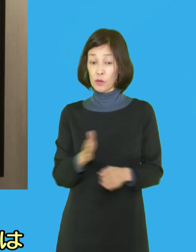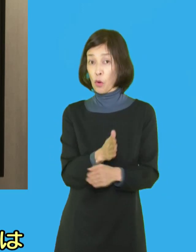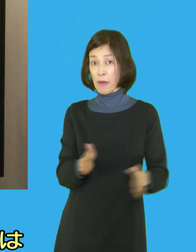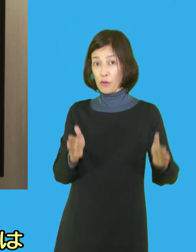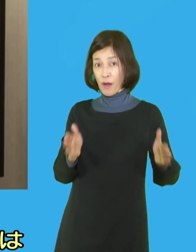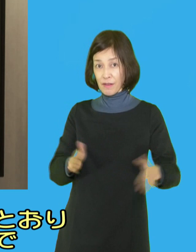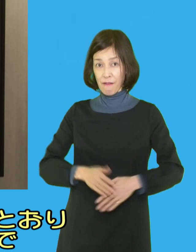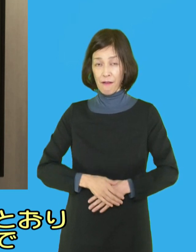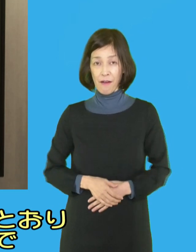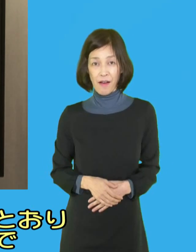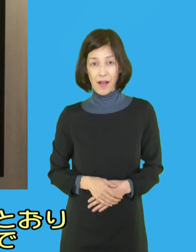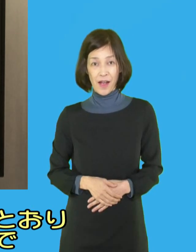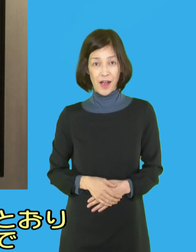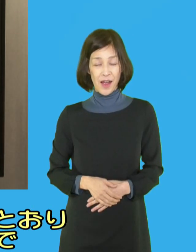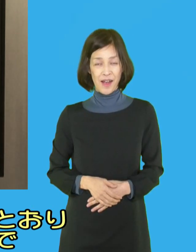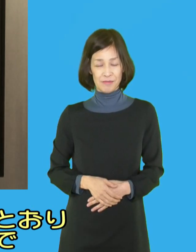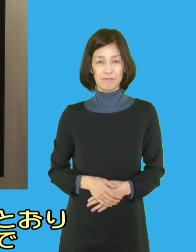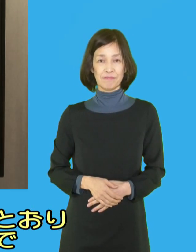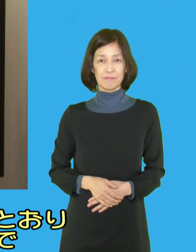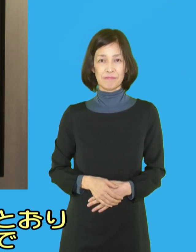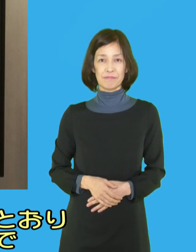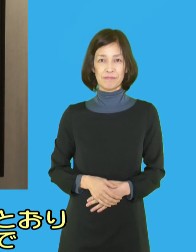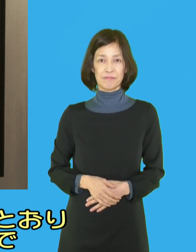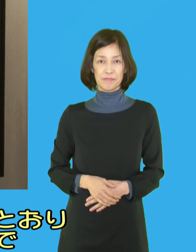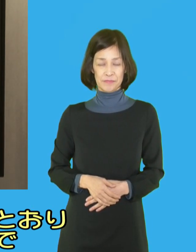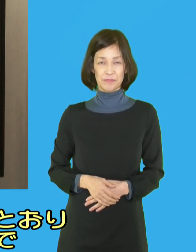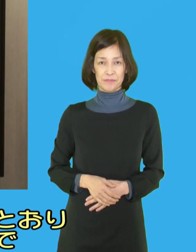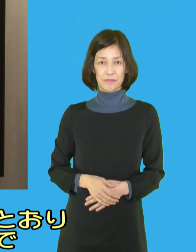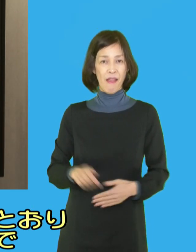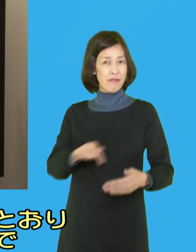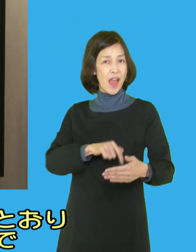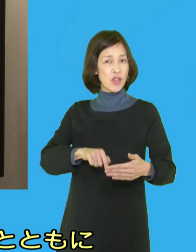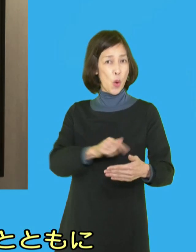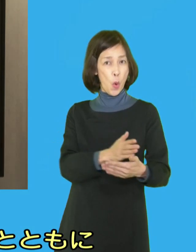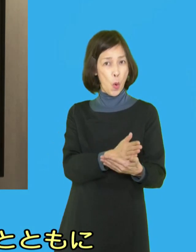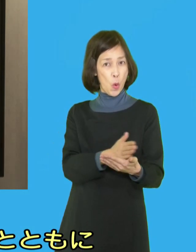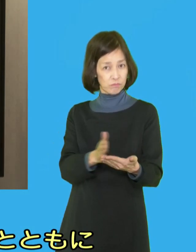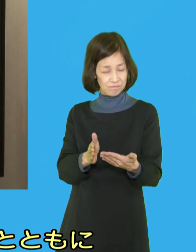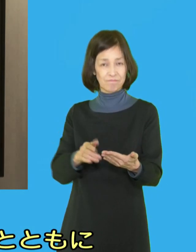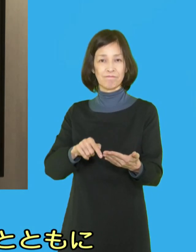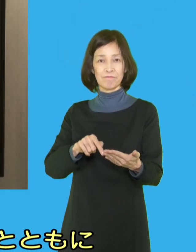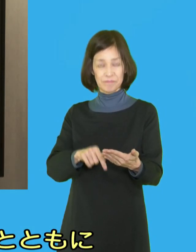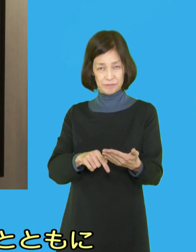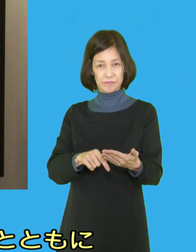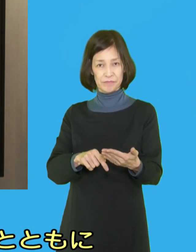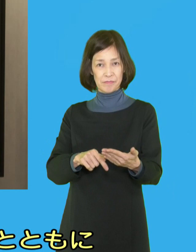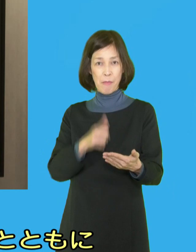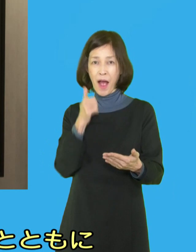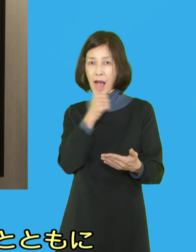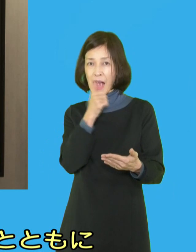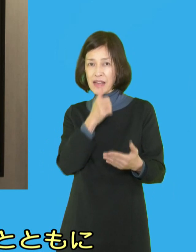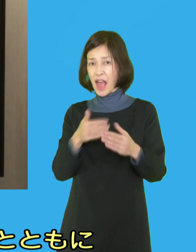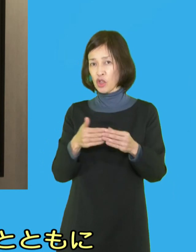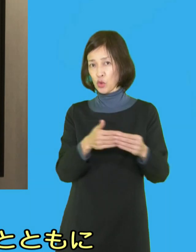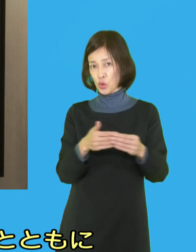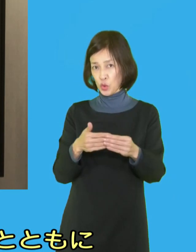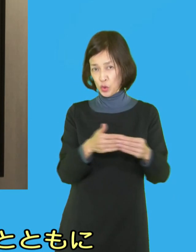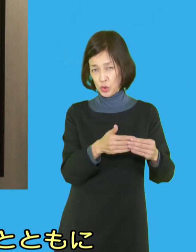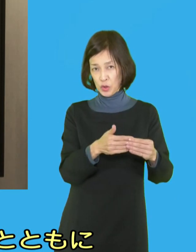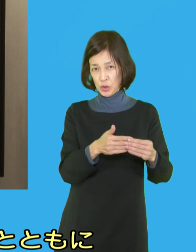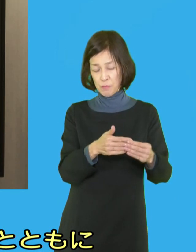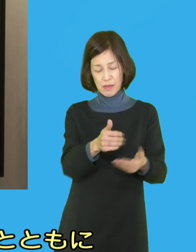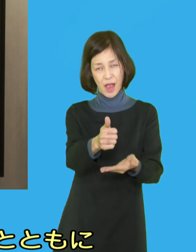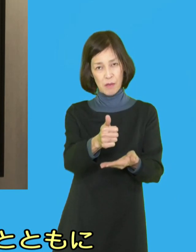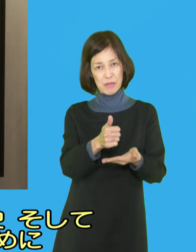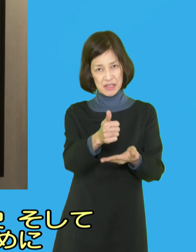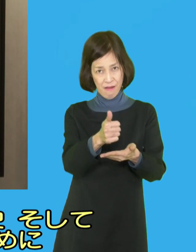は先ほど見ていただいた通りですね、まあ、拡充の運営ということで、まあ、ガイダンス機能ビジターセンターを設置